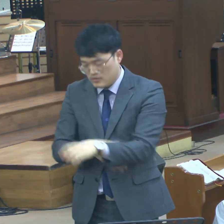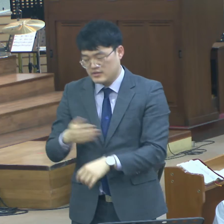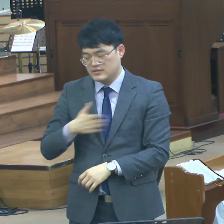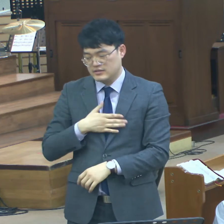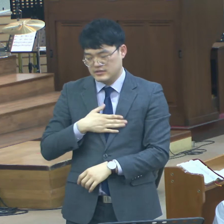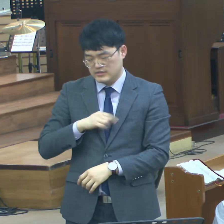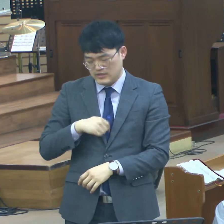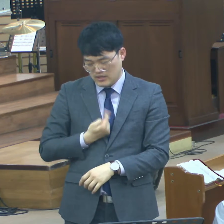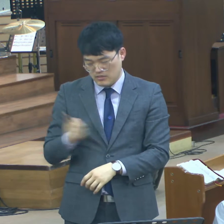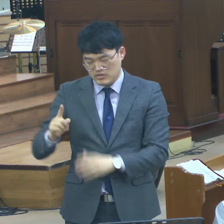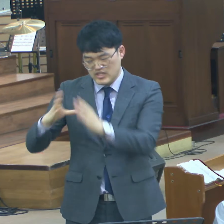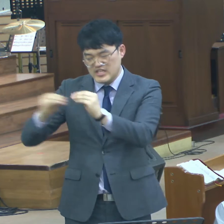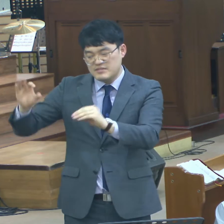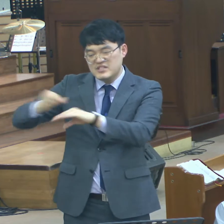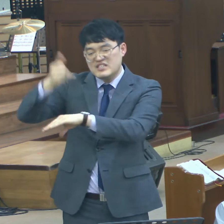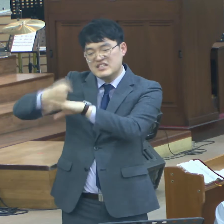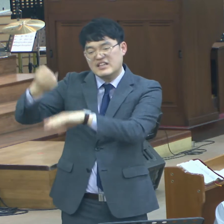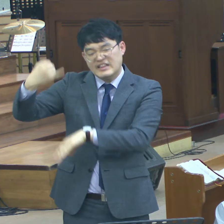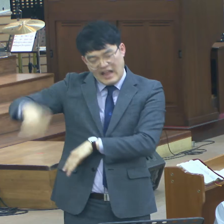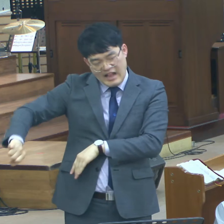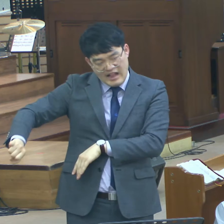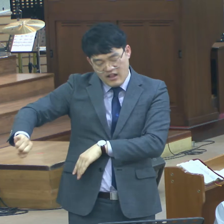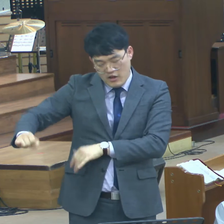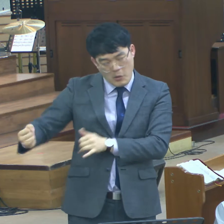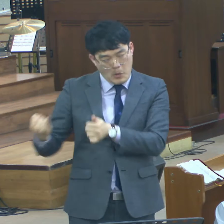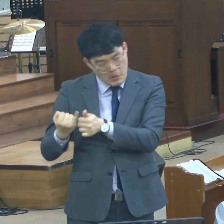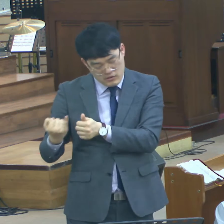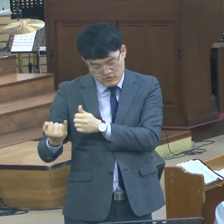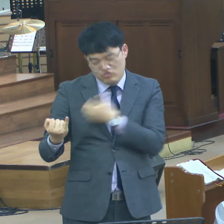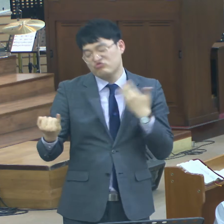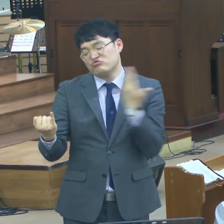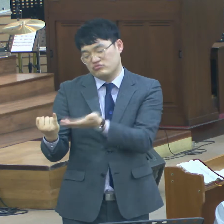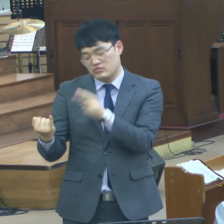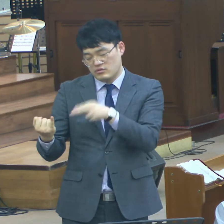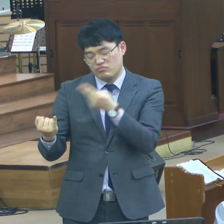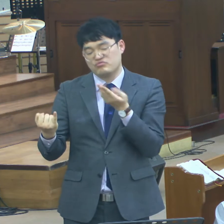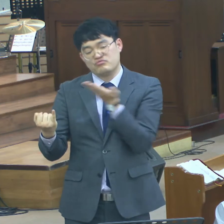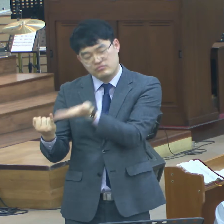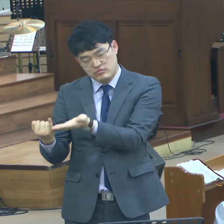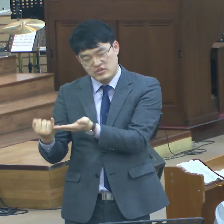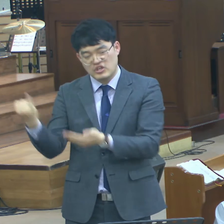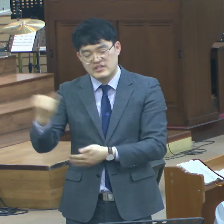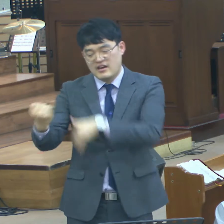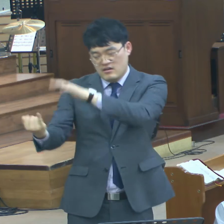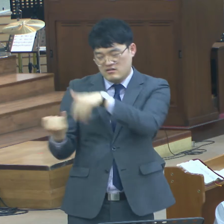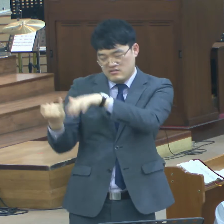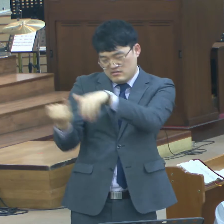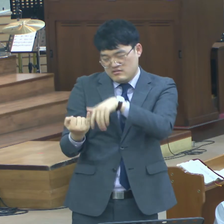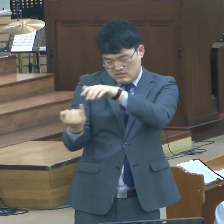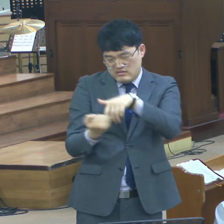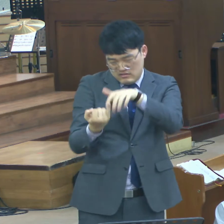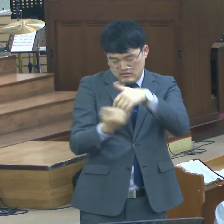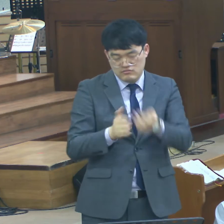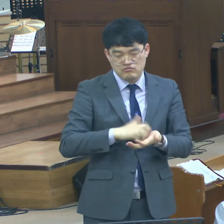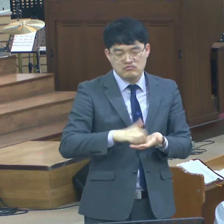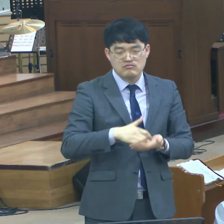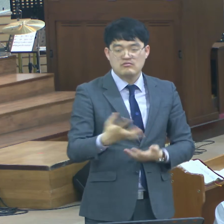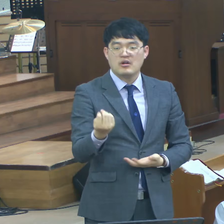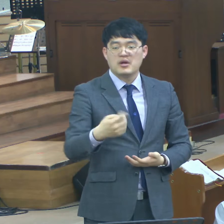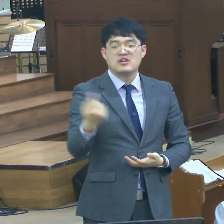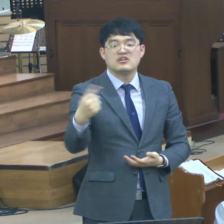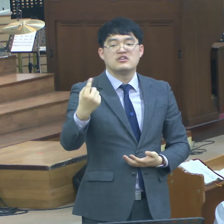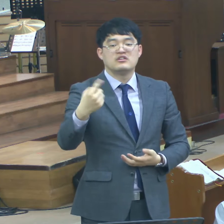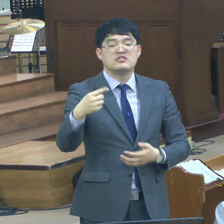해줬다는 거예요. 그리고는 여자를 계속 데리고 왔는데 1000명을 데리고 왔어요. 저희 아파트